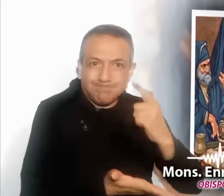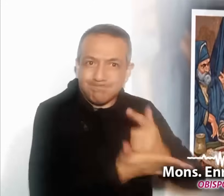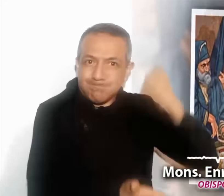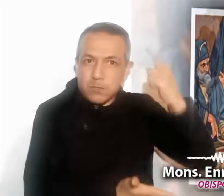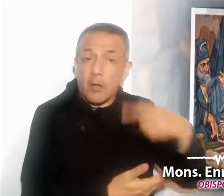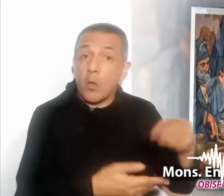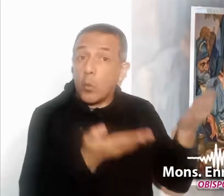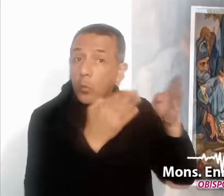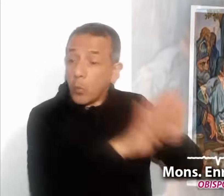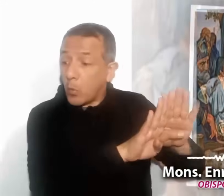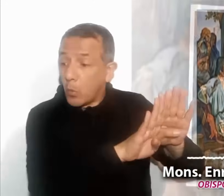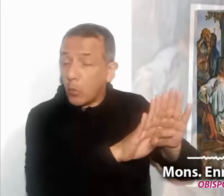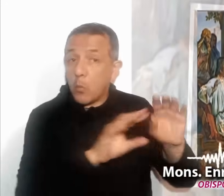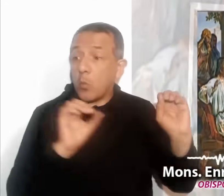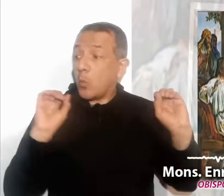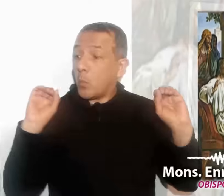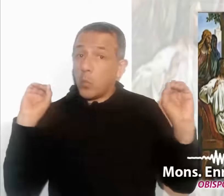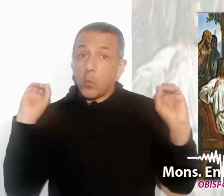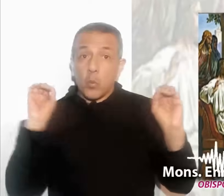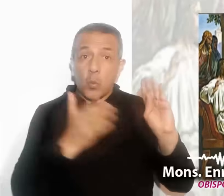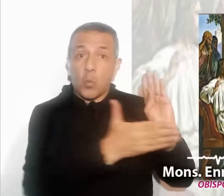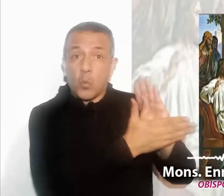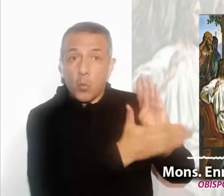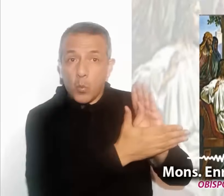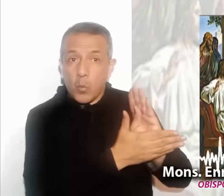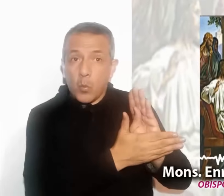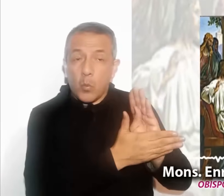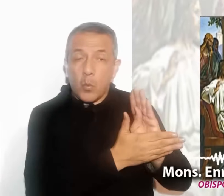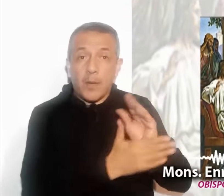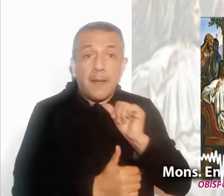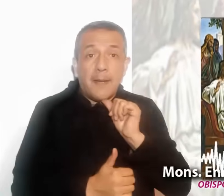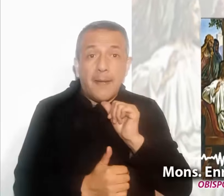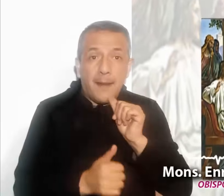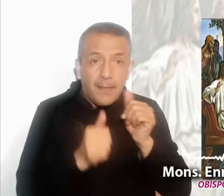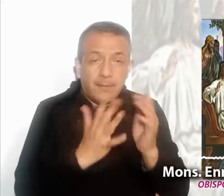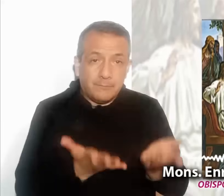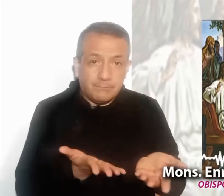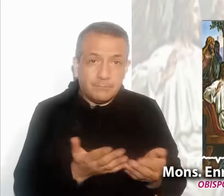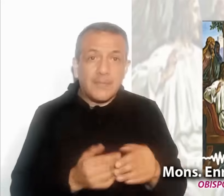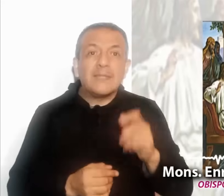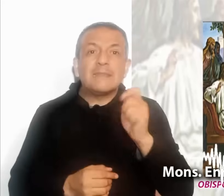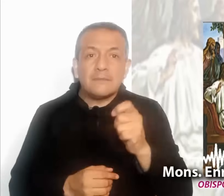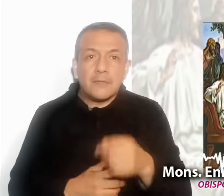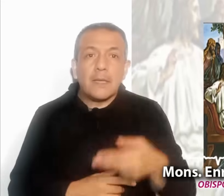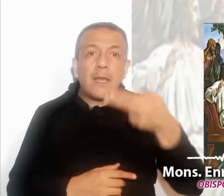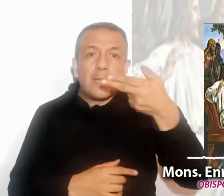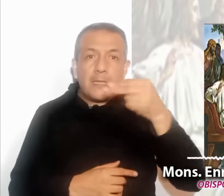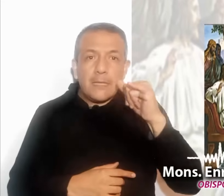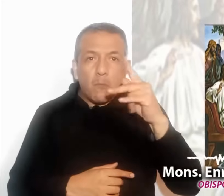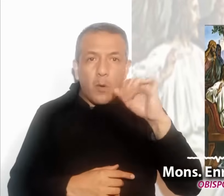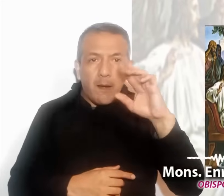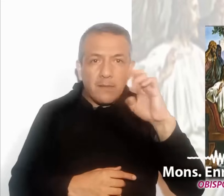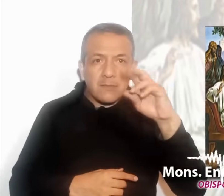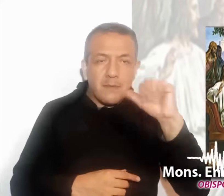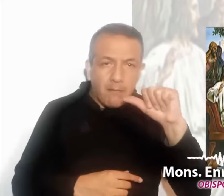limpiamente los más gruesos problemas como si no hubiera acontecido nada. Hipocresía, palabra